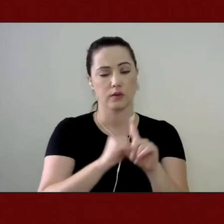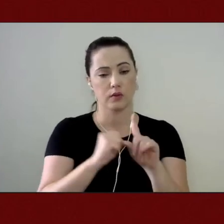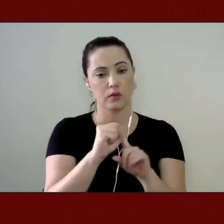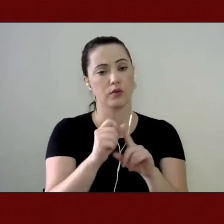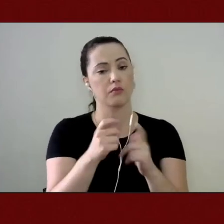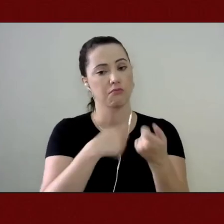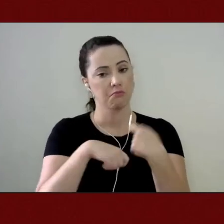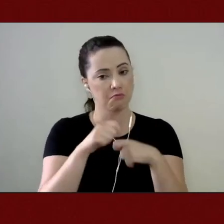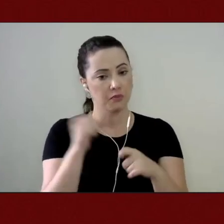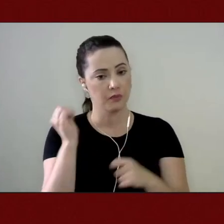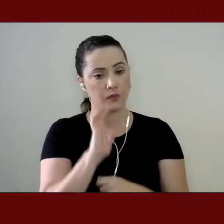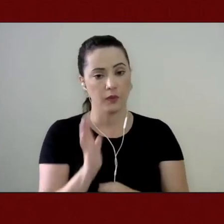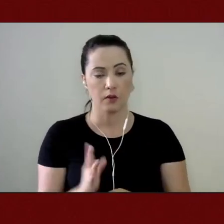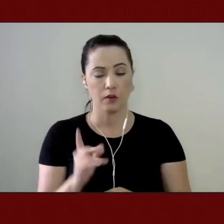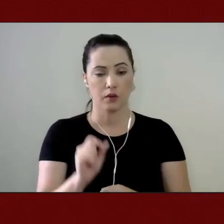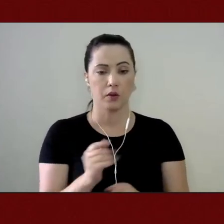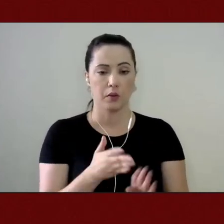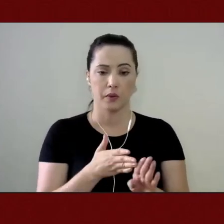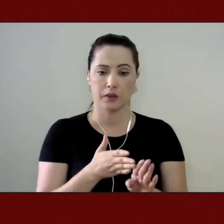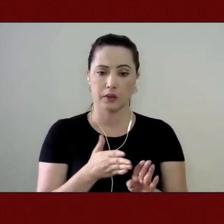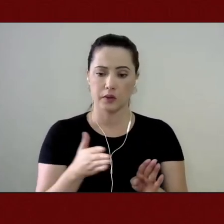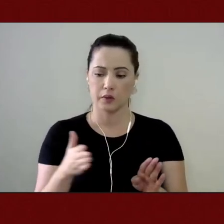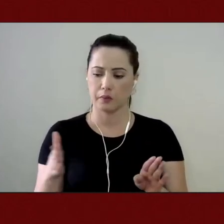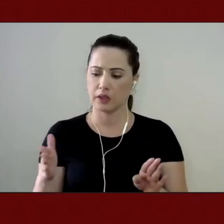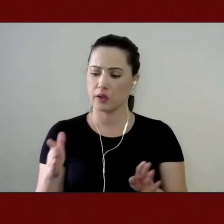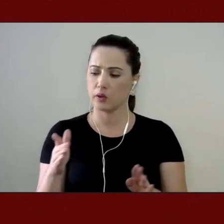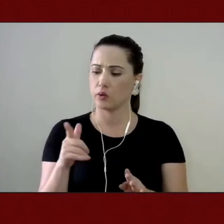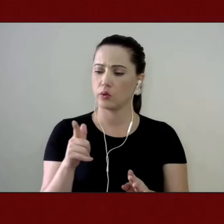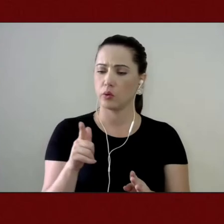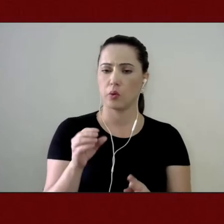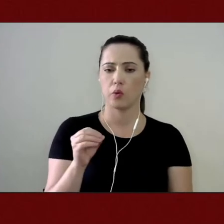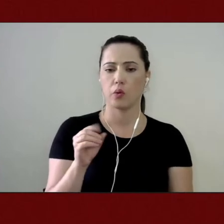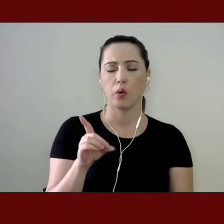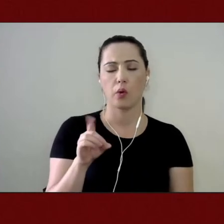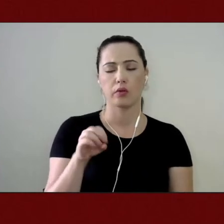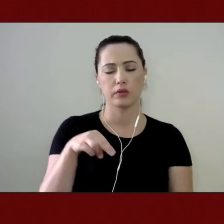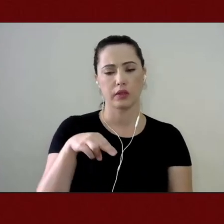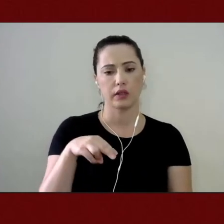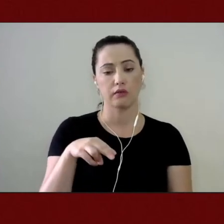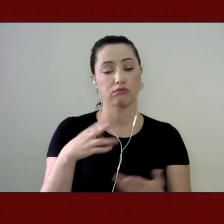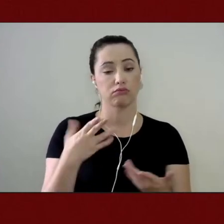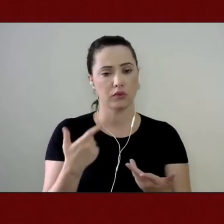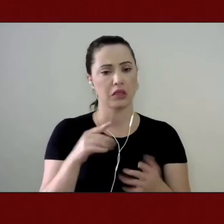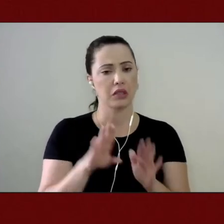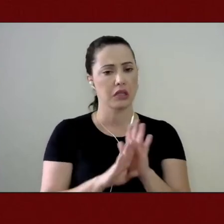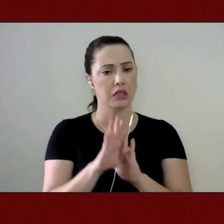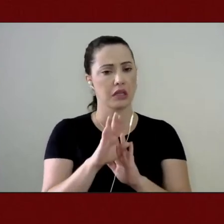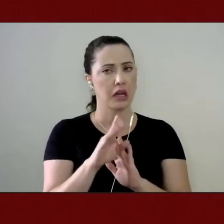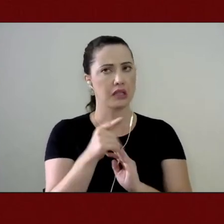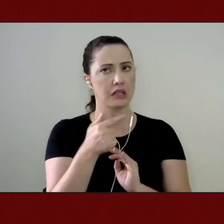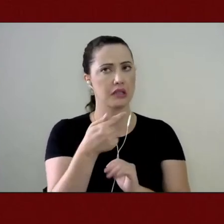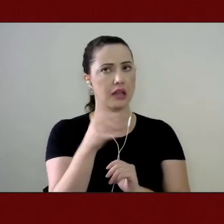vive o tempo da Golden Age e cresce numa taxa média de 7% anual.